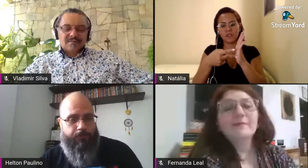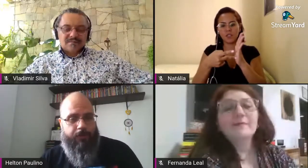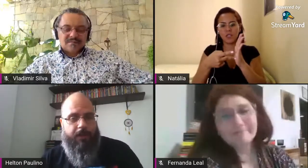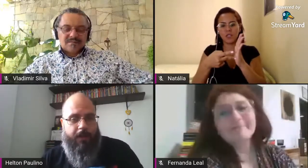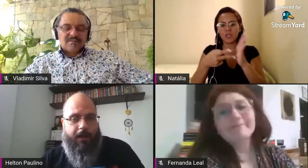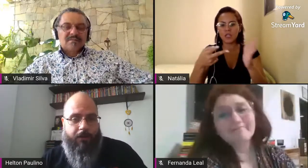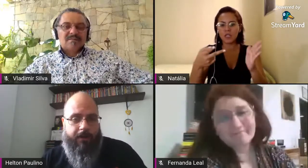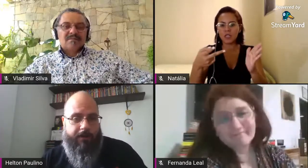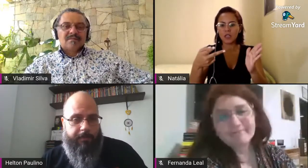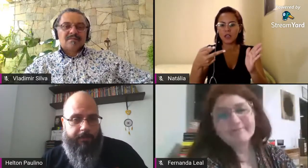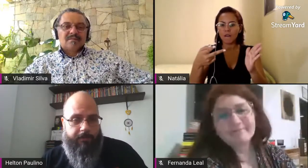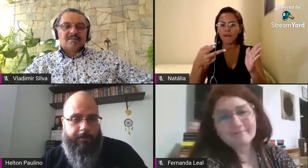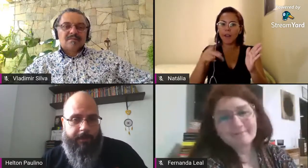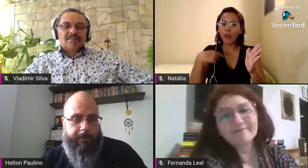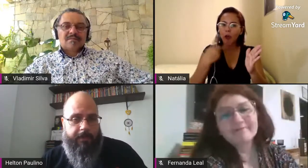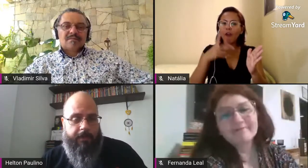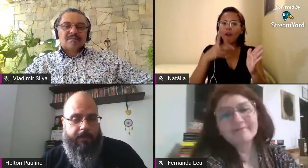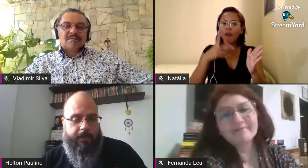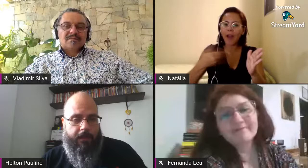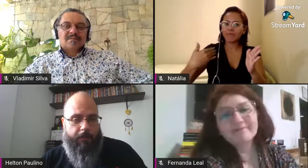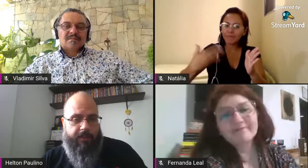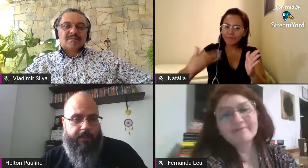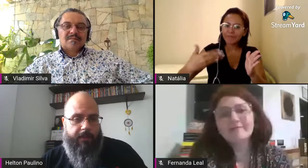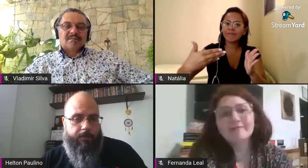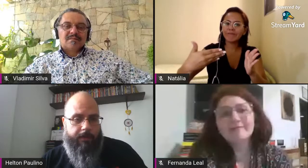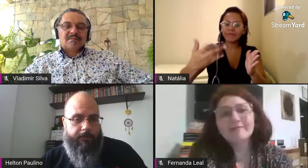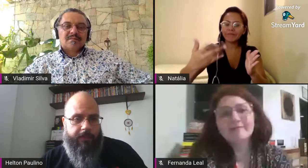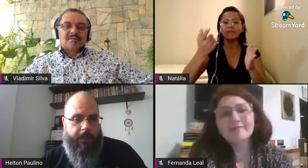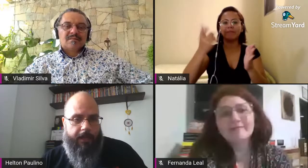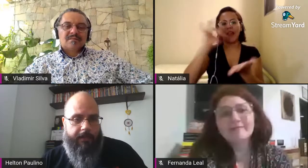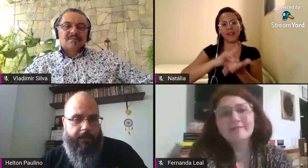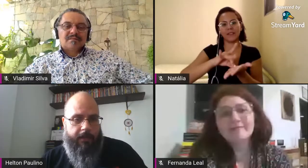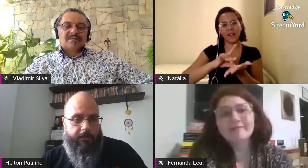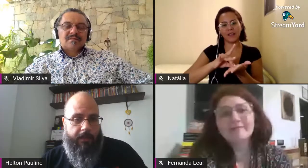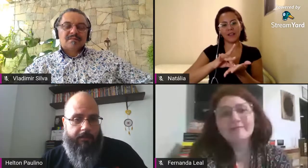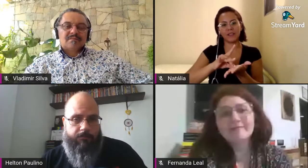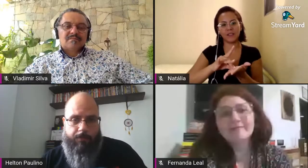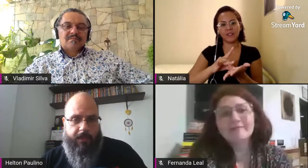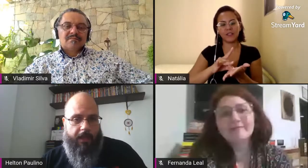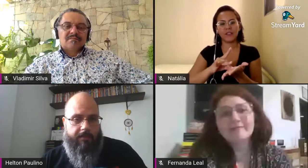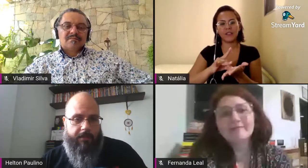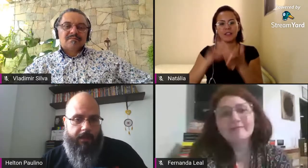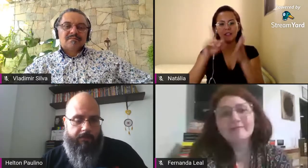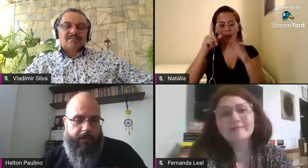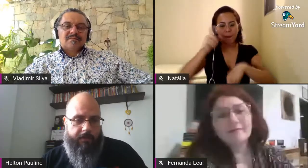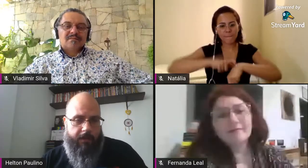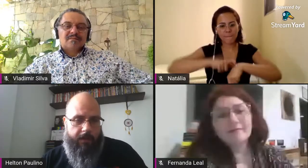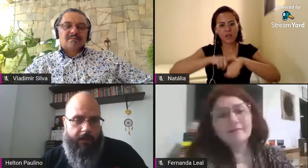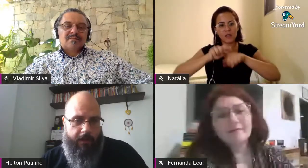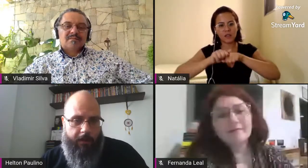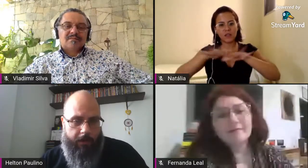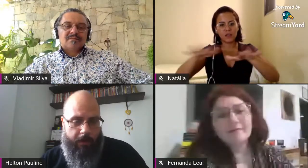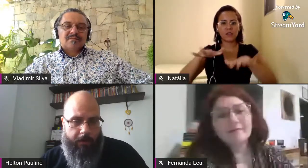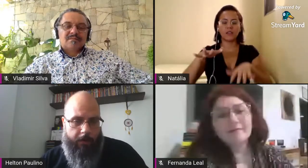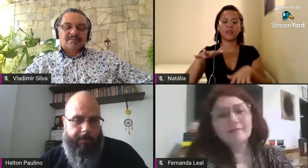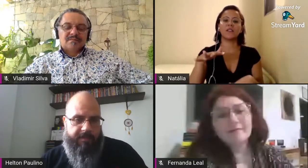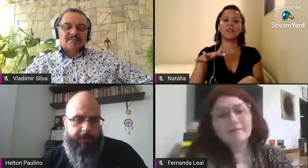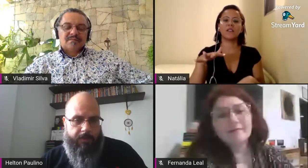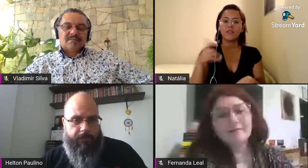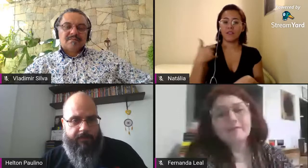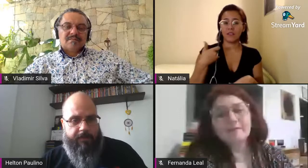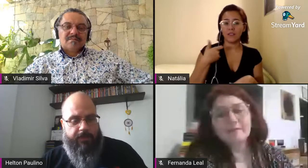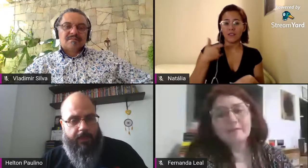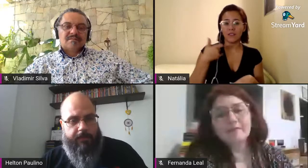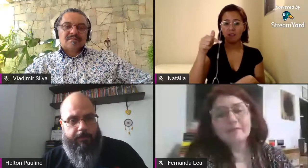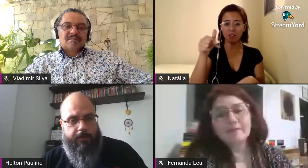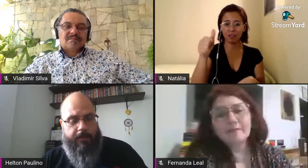nos deixou agora nesse período de pandemia, aos 71 anos de idade, uma das sumidades relacionadas ao